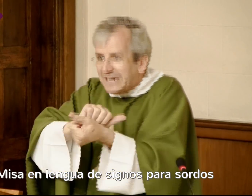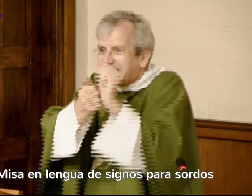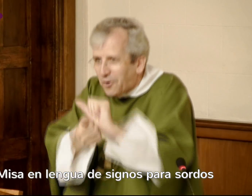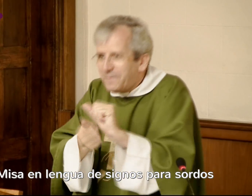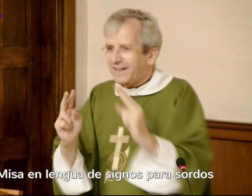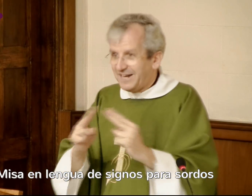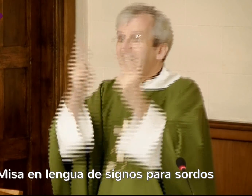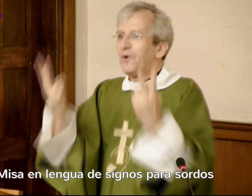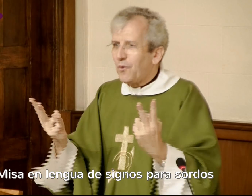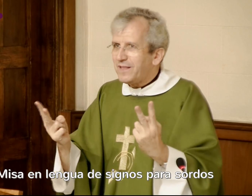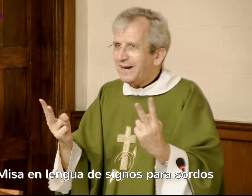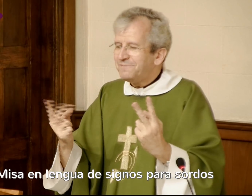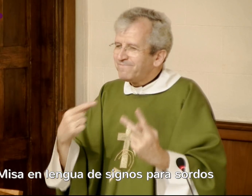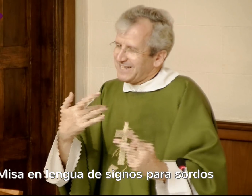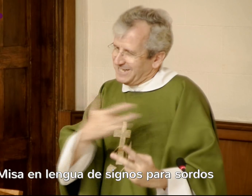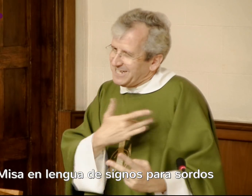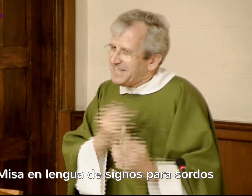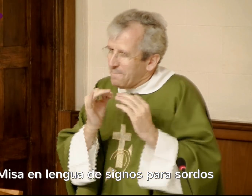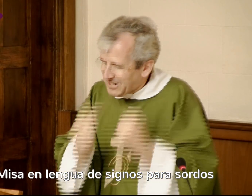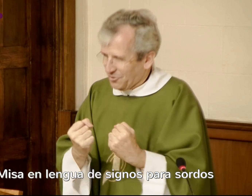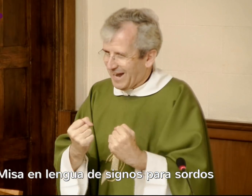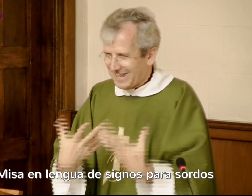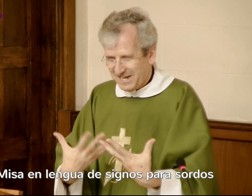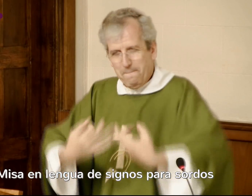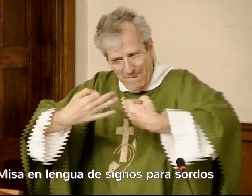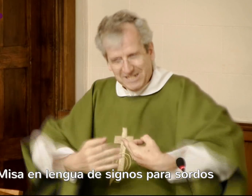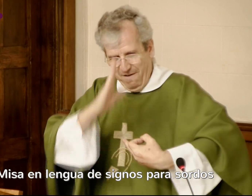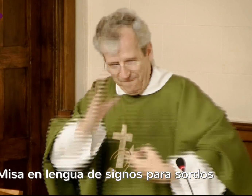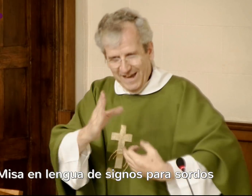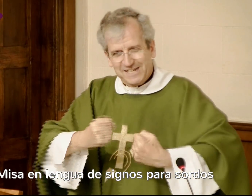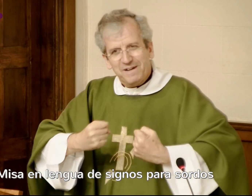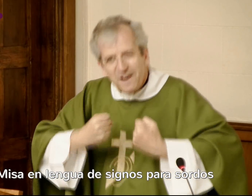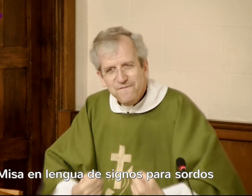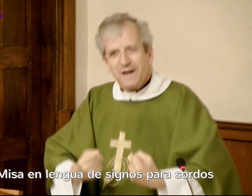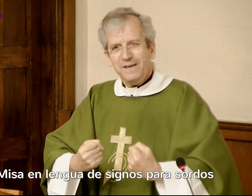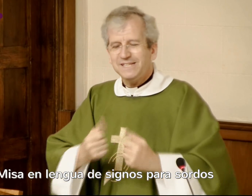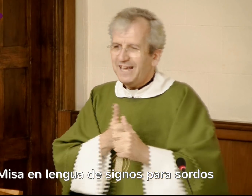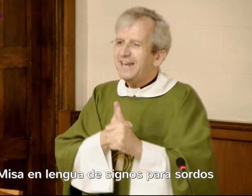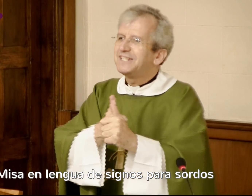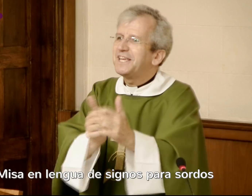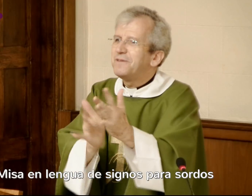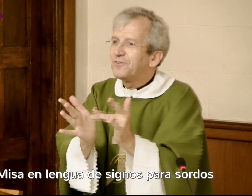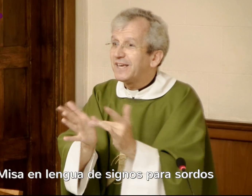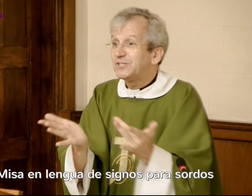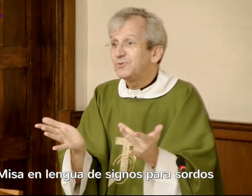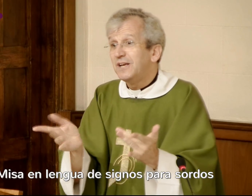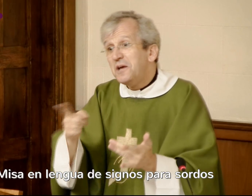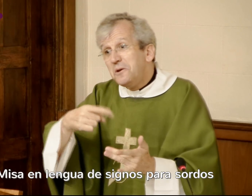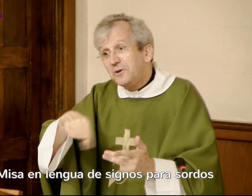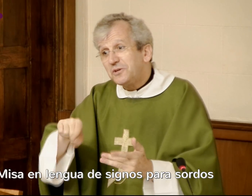se convierten y lo encuentran, se sienten más tocadas, más fieles, más firmes en el seguimiento de Jesús. Nosotros